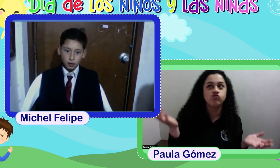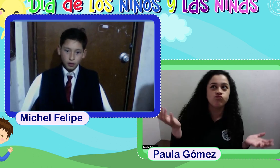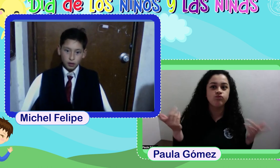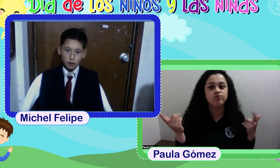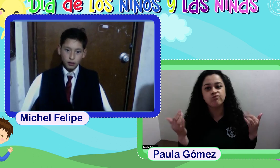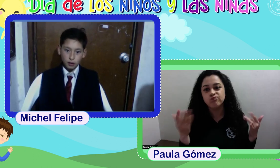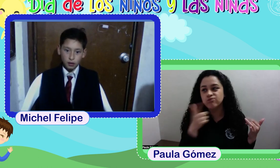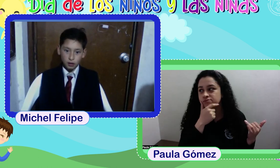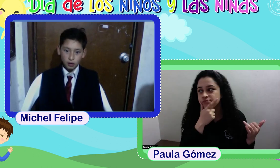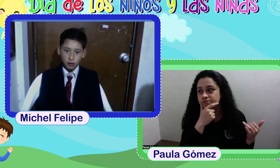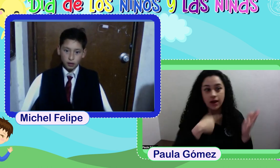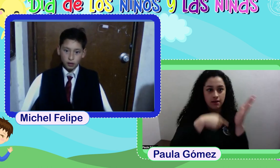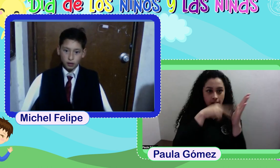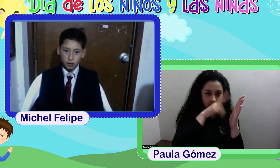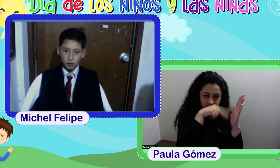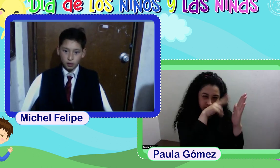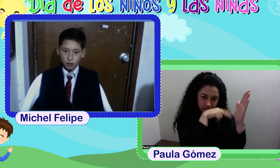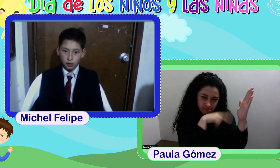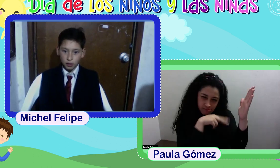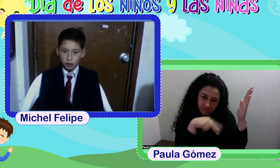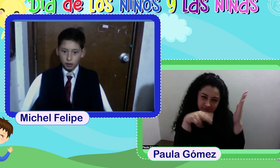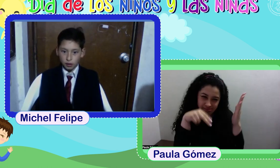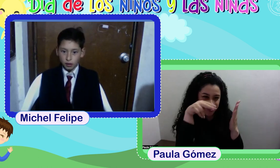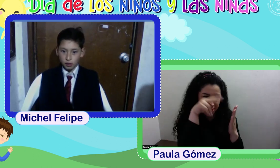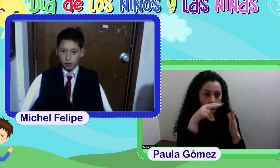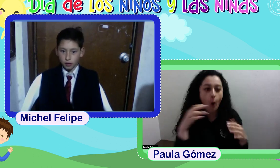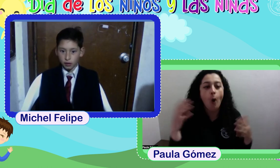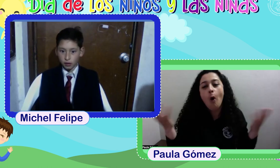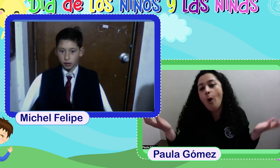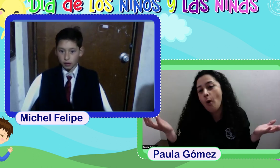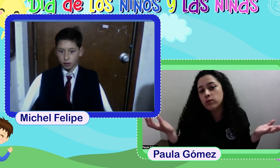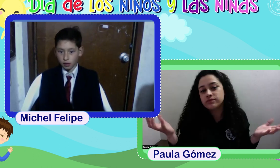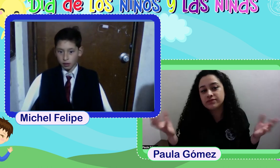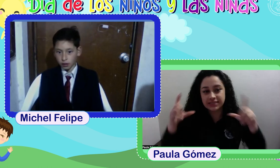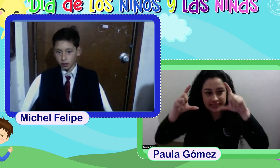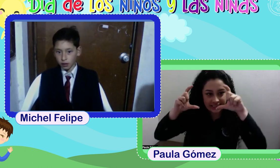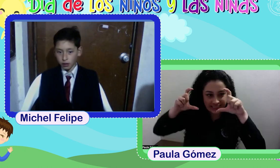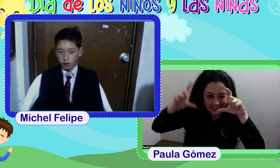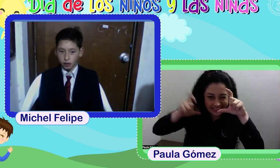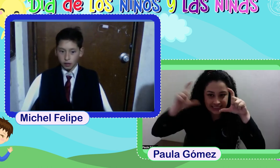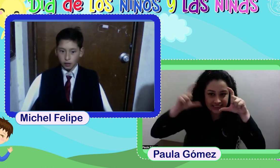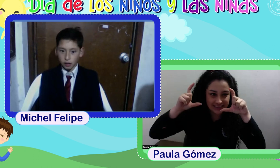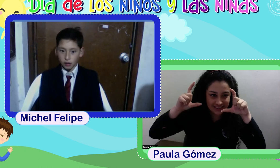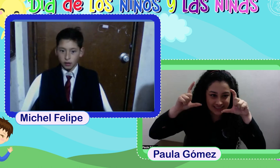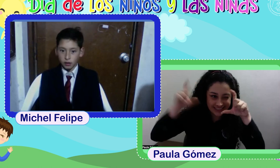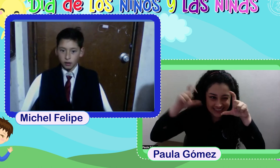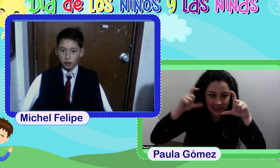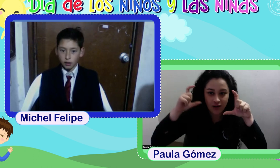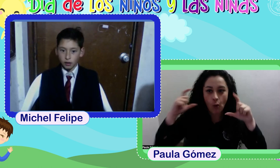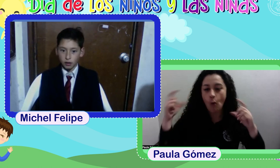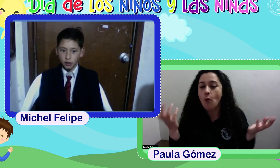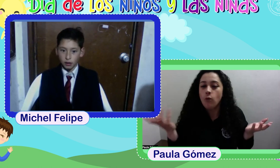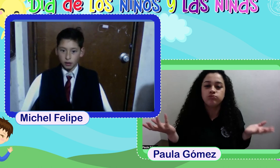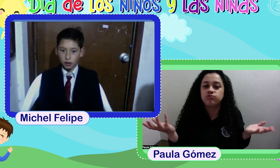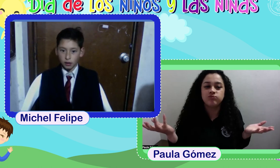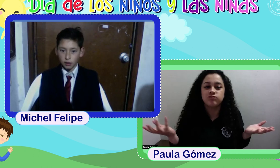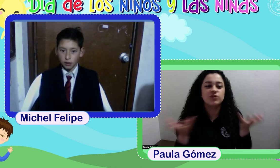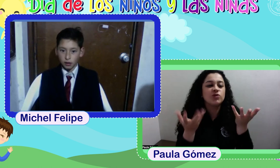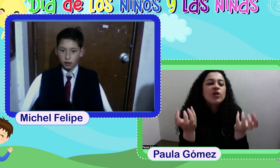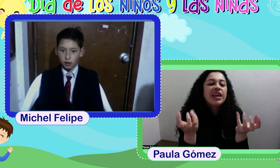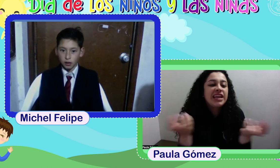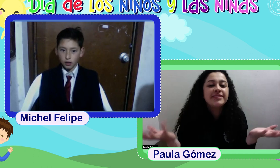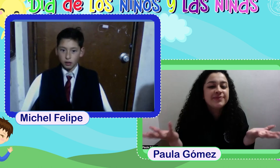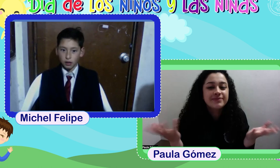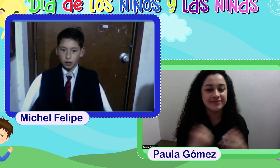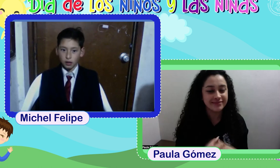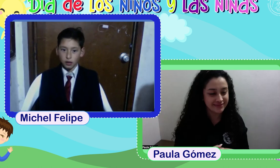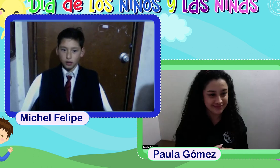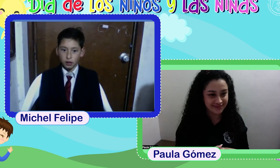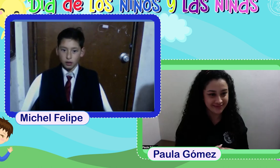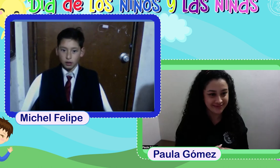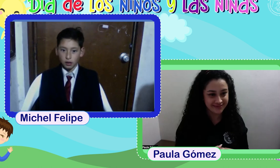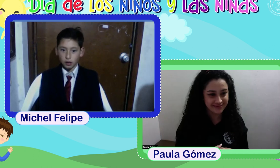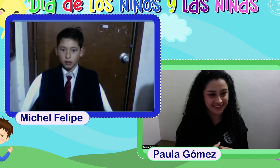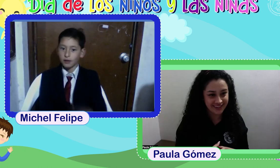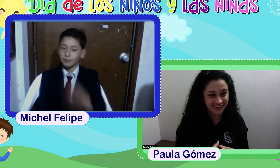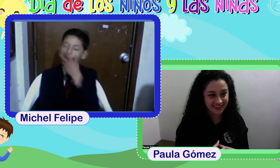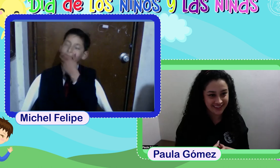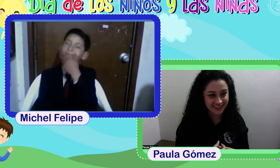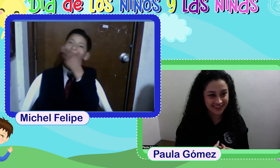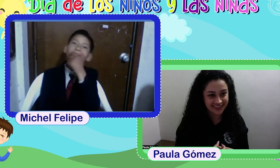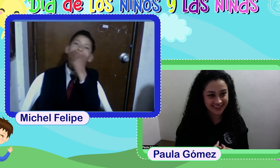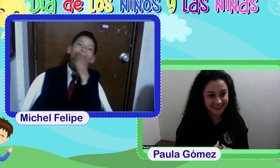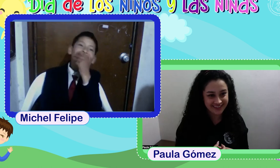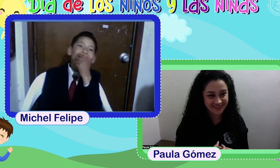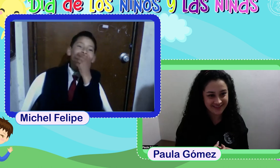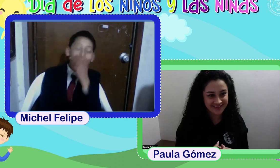Policía o bombero, médico, profesor, pintor o fotógrafo.